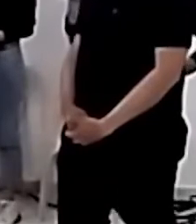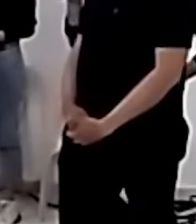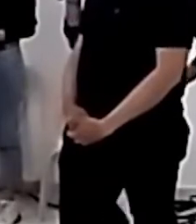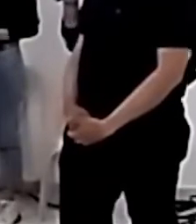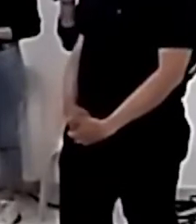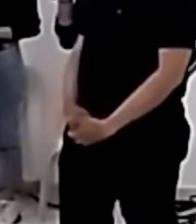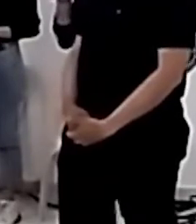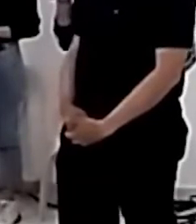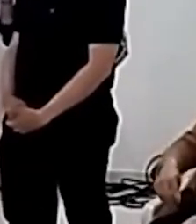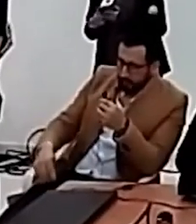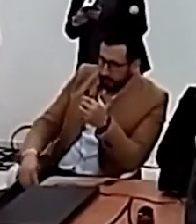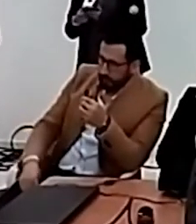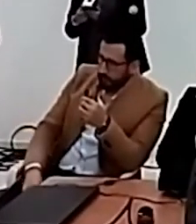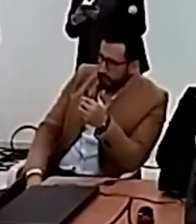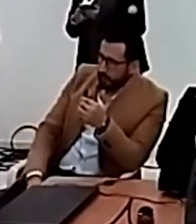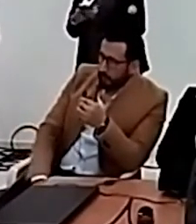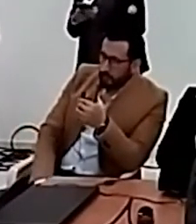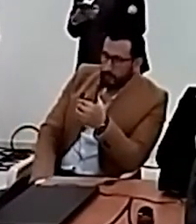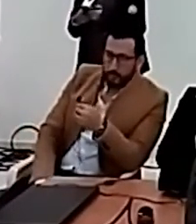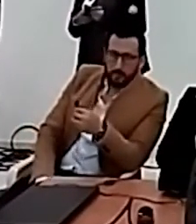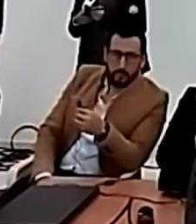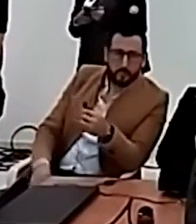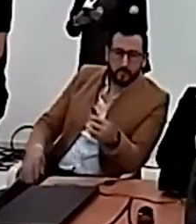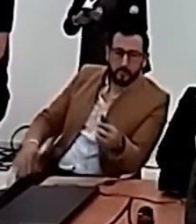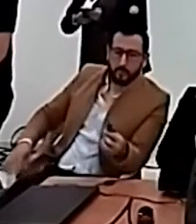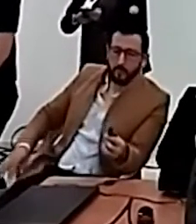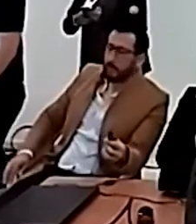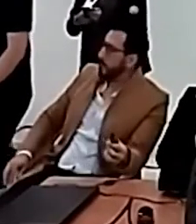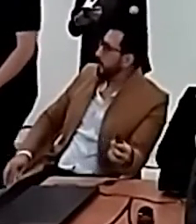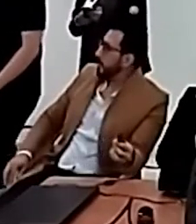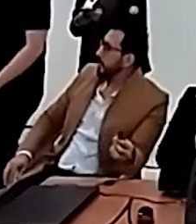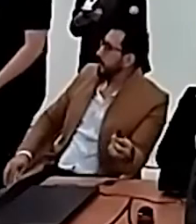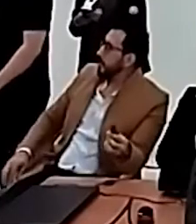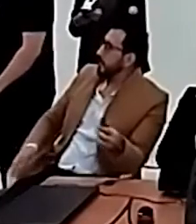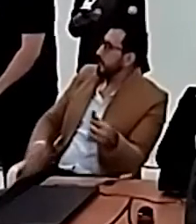yo quiero yo